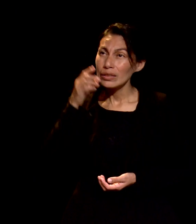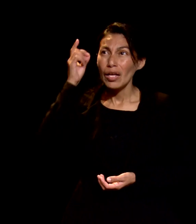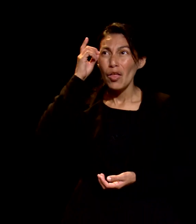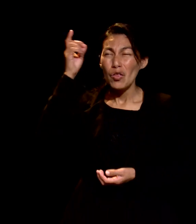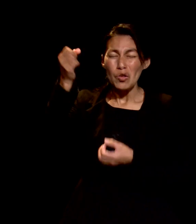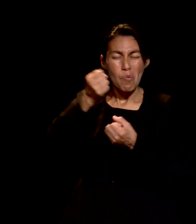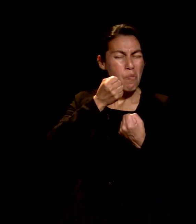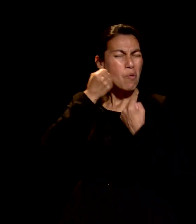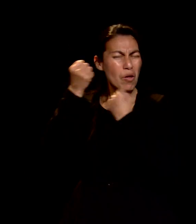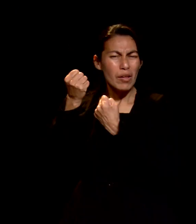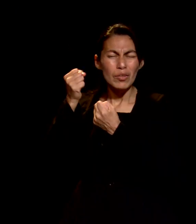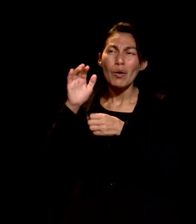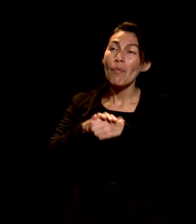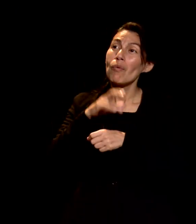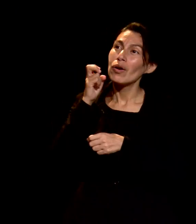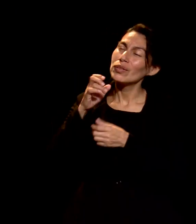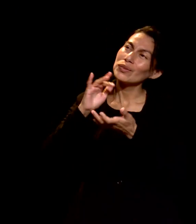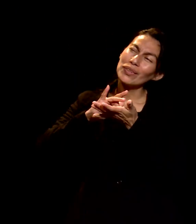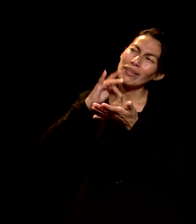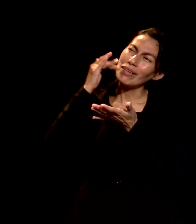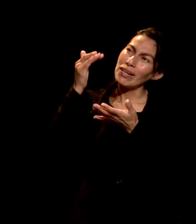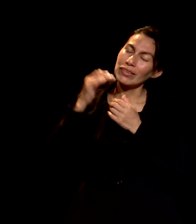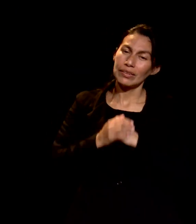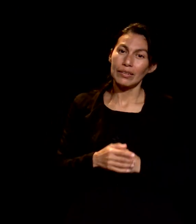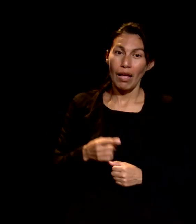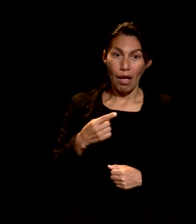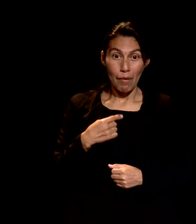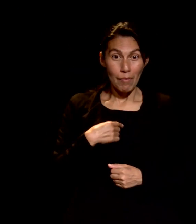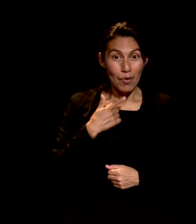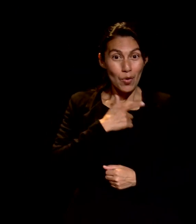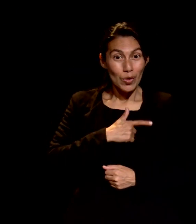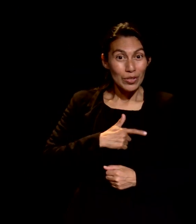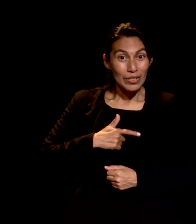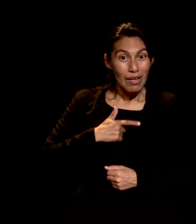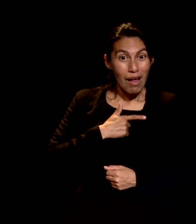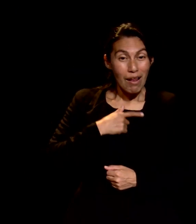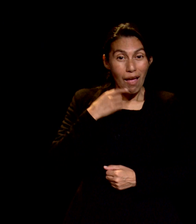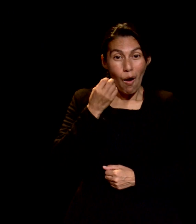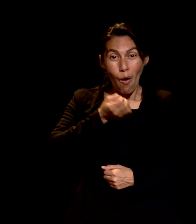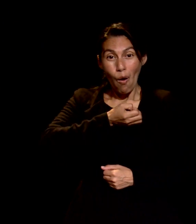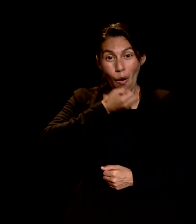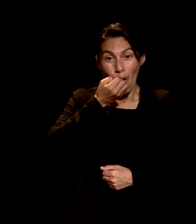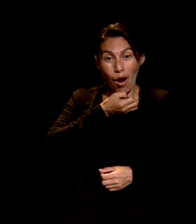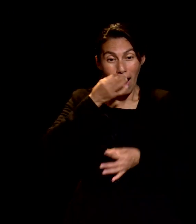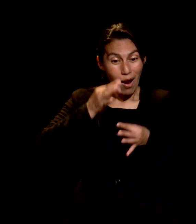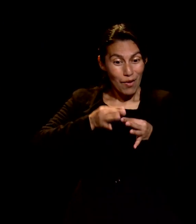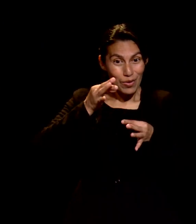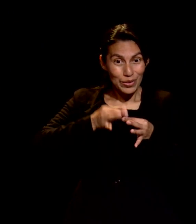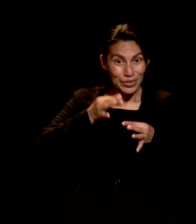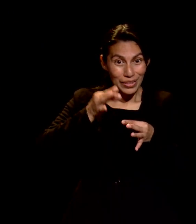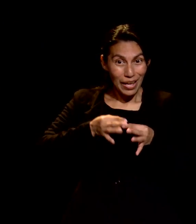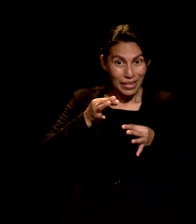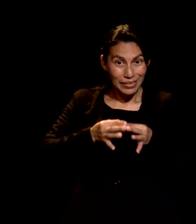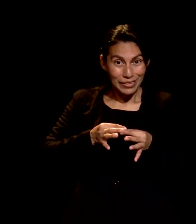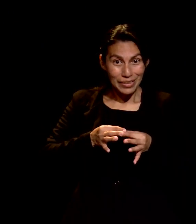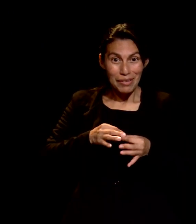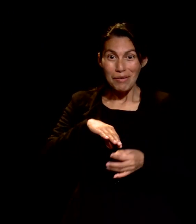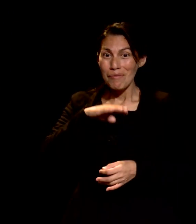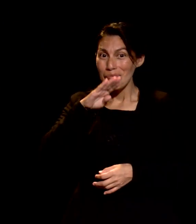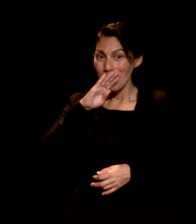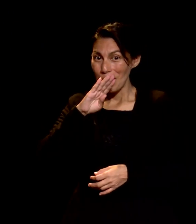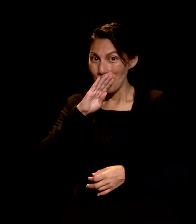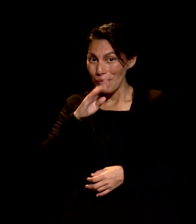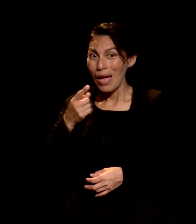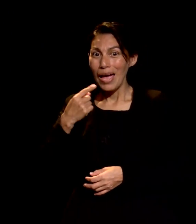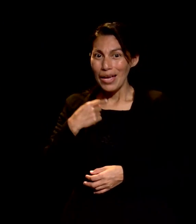es todopoderoso Amén Le gustaría ser una guerrera de oración Amén Mi mamá y yo le enviamos